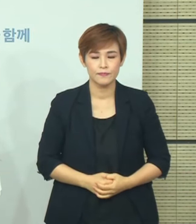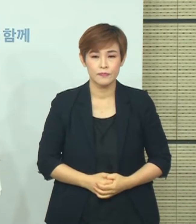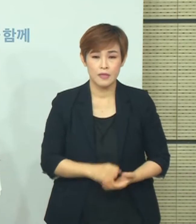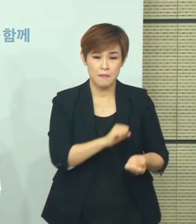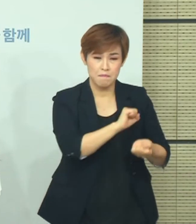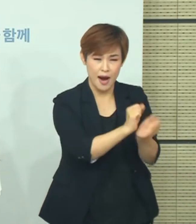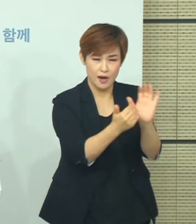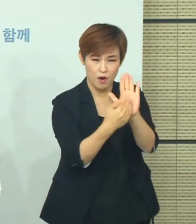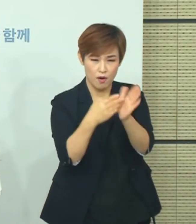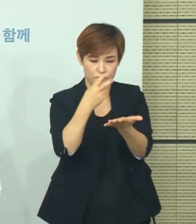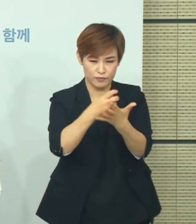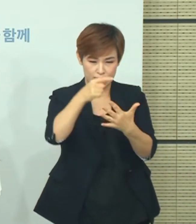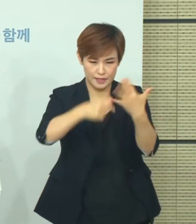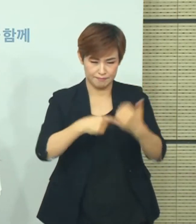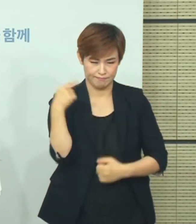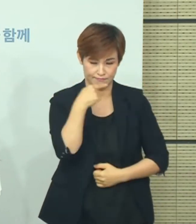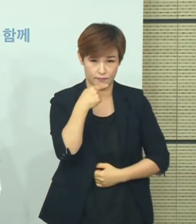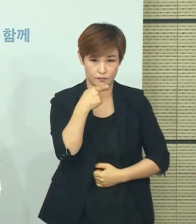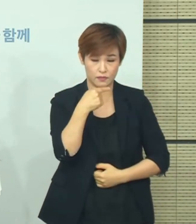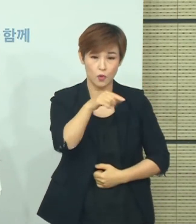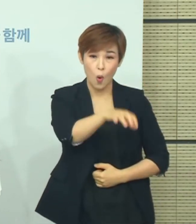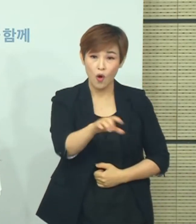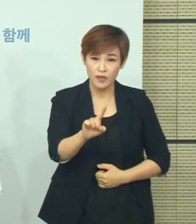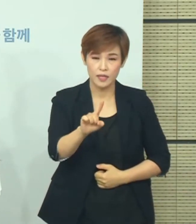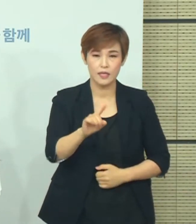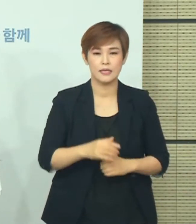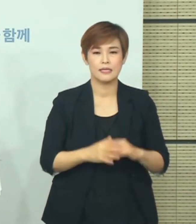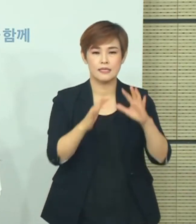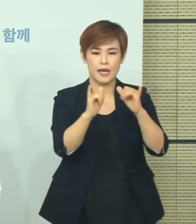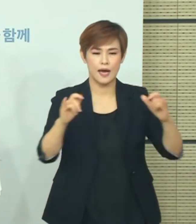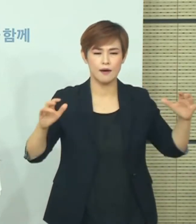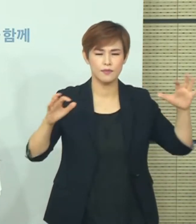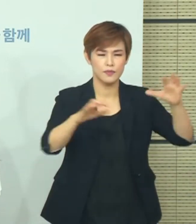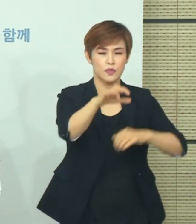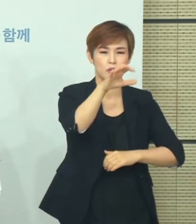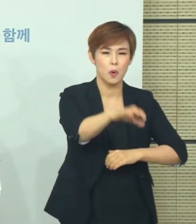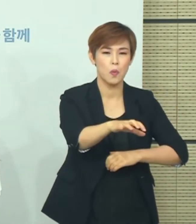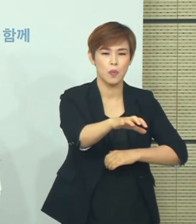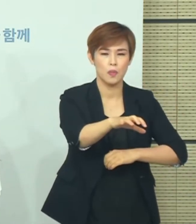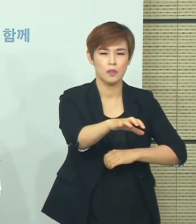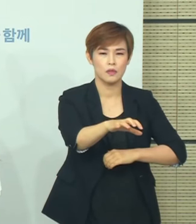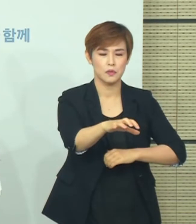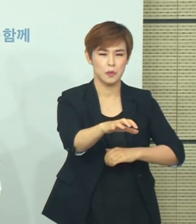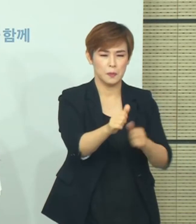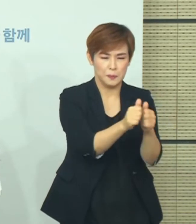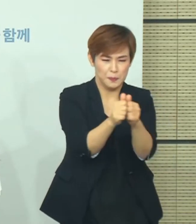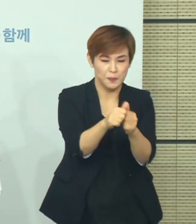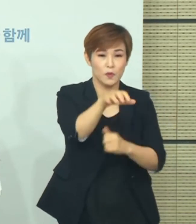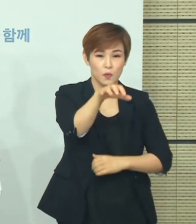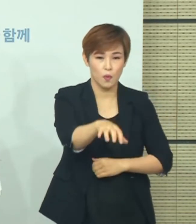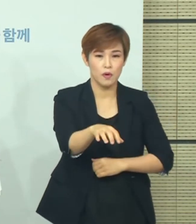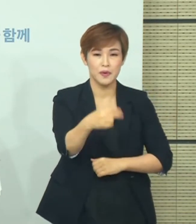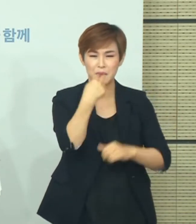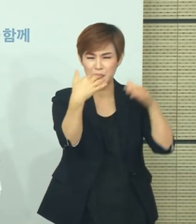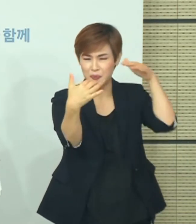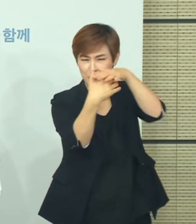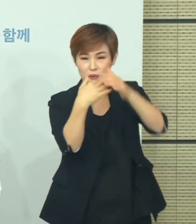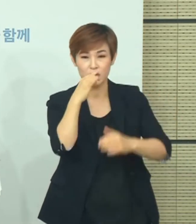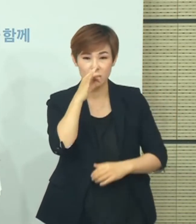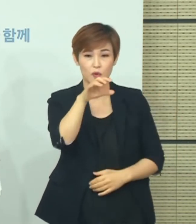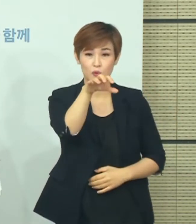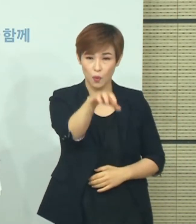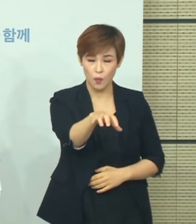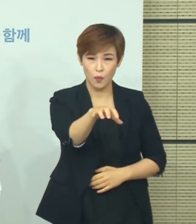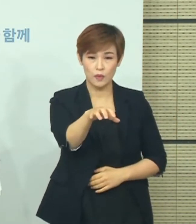방역 수칙을 강화하게 되는 대상은 불특정 다수가 장시간 밀접 접촉하여 시설